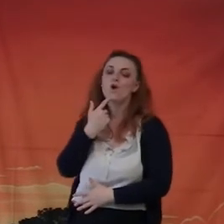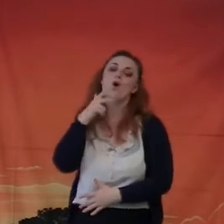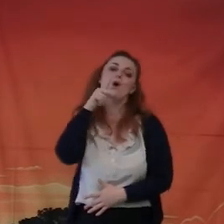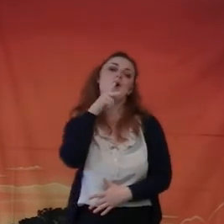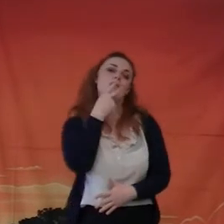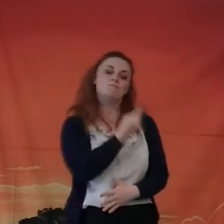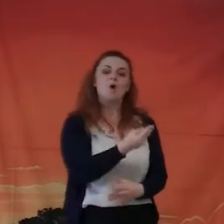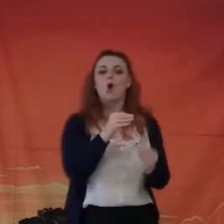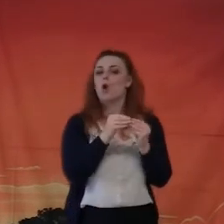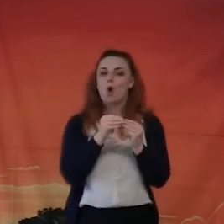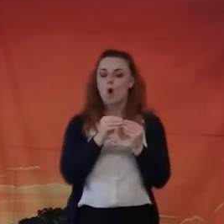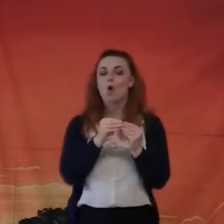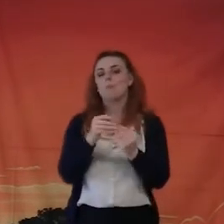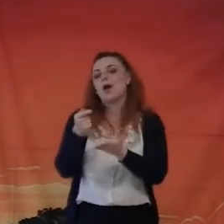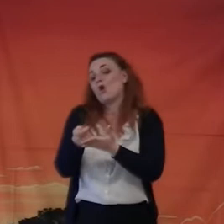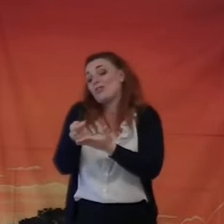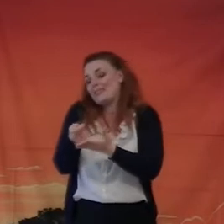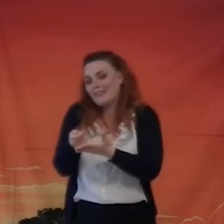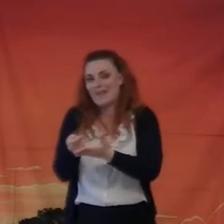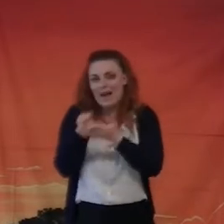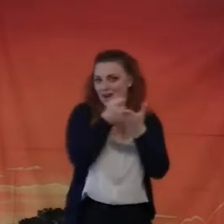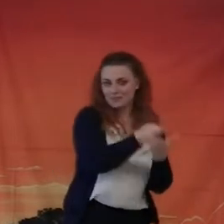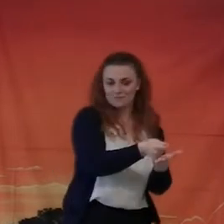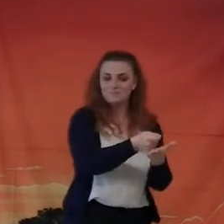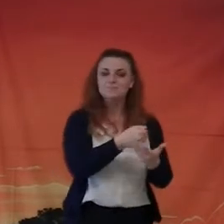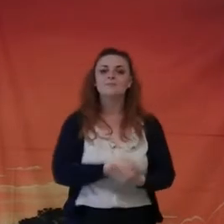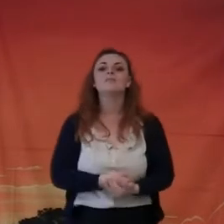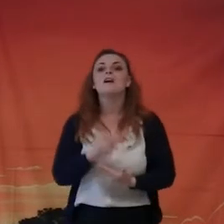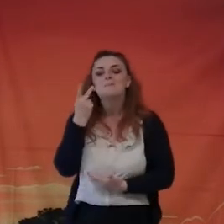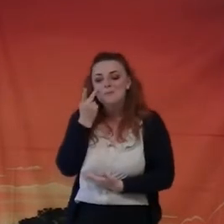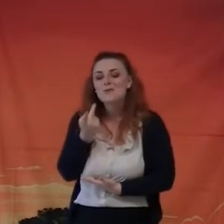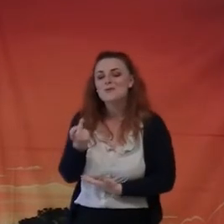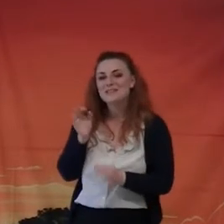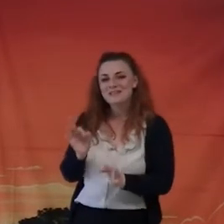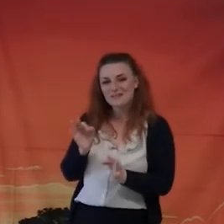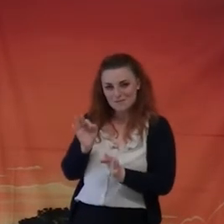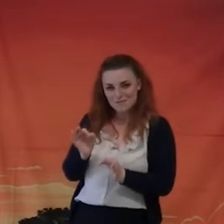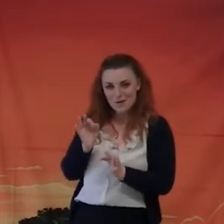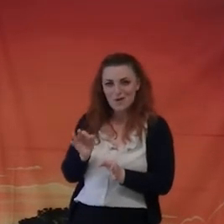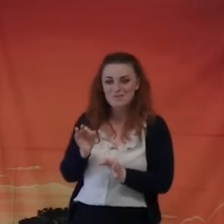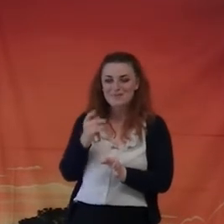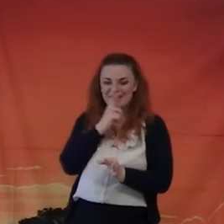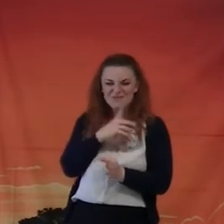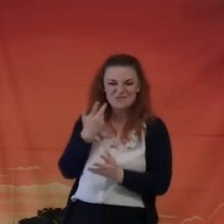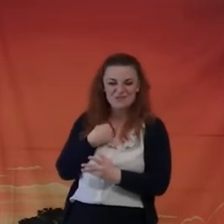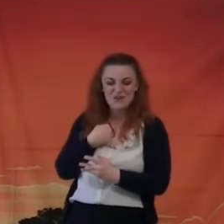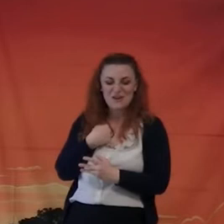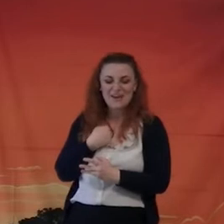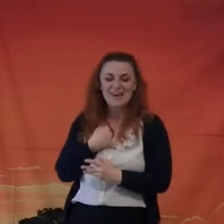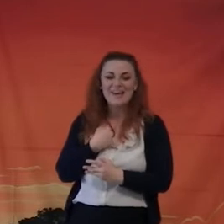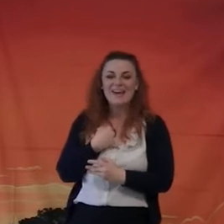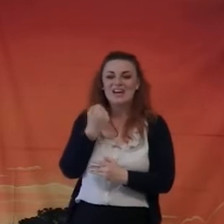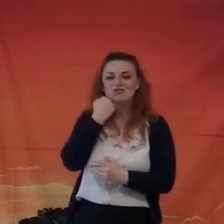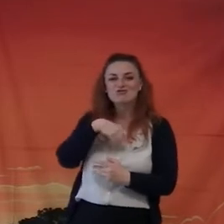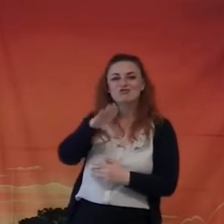denaro. E quindi abbiamo assistito, abbiamo fatto i genitori di Bernardino, in pratica eravamo la famiglia,